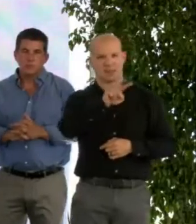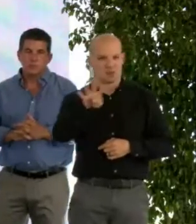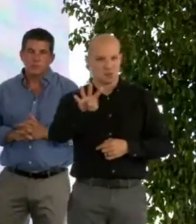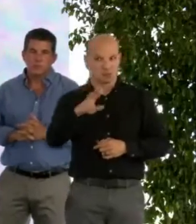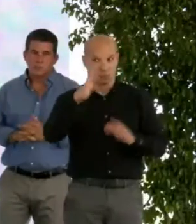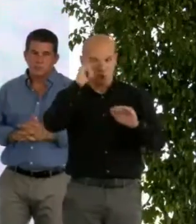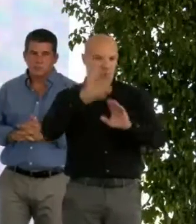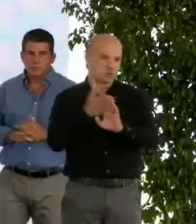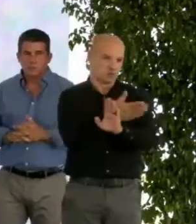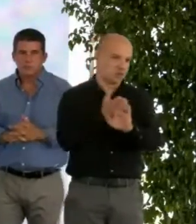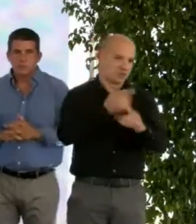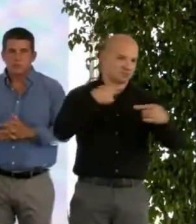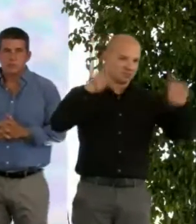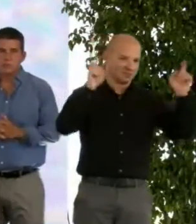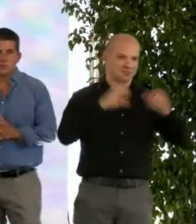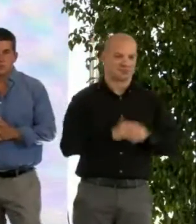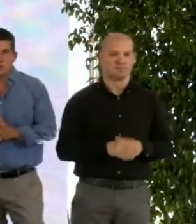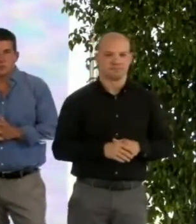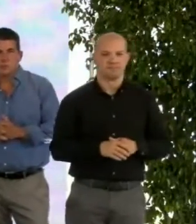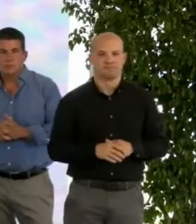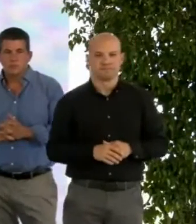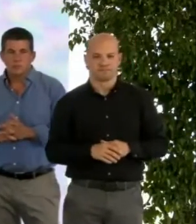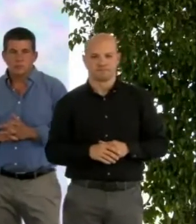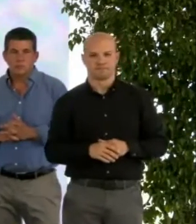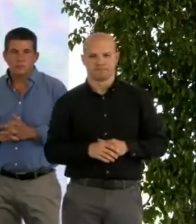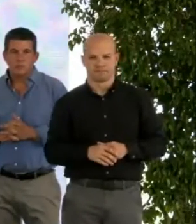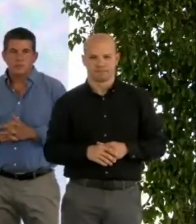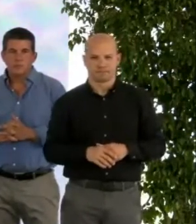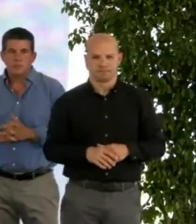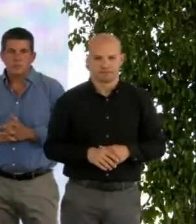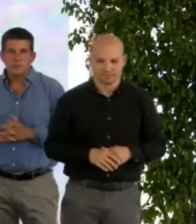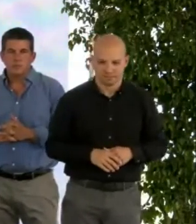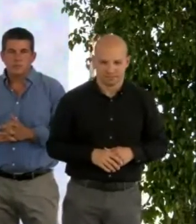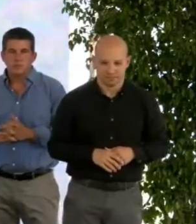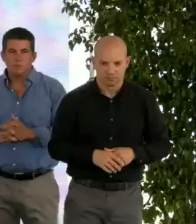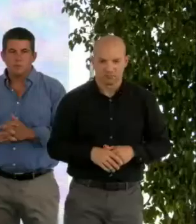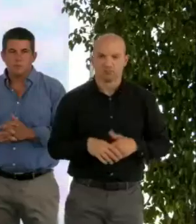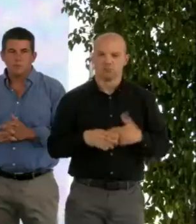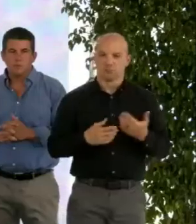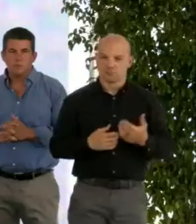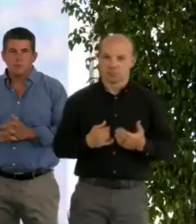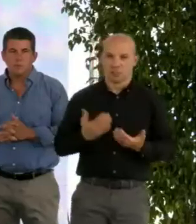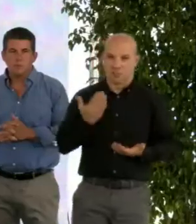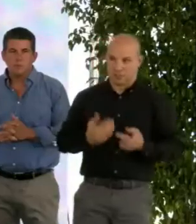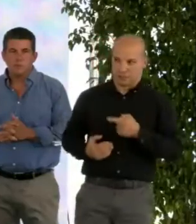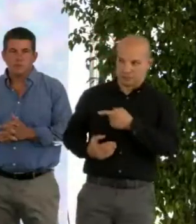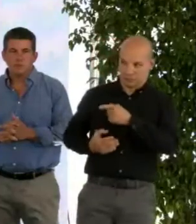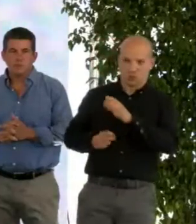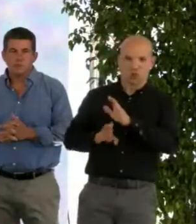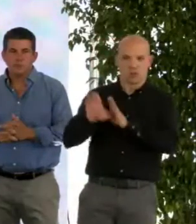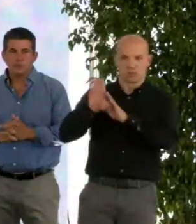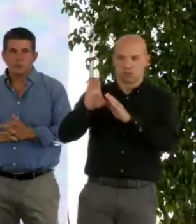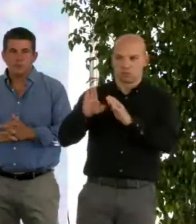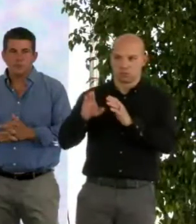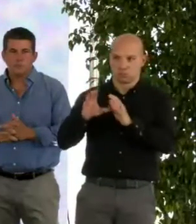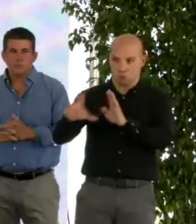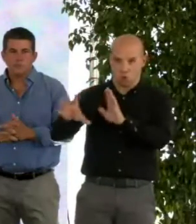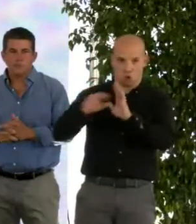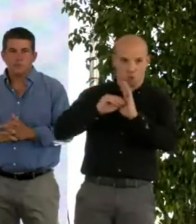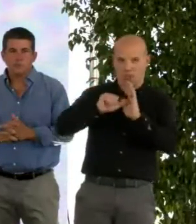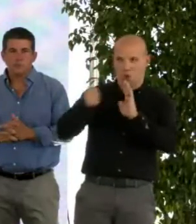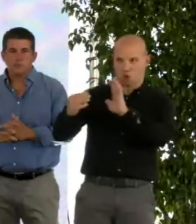Lo otro es si sigue, quizá con el desarrollador, algún modelo, porque hemos visto